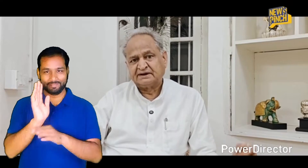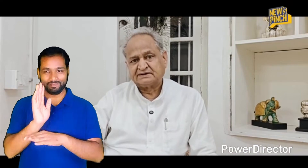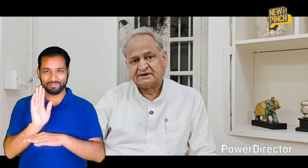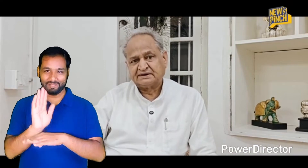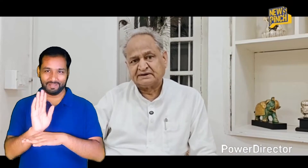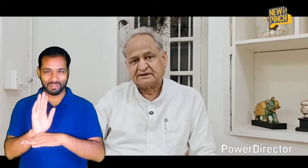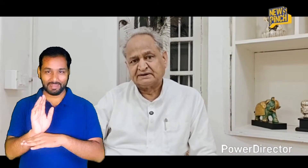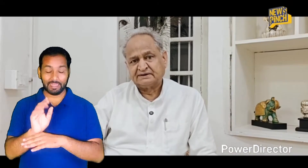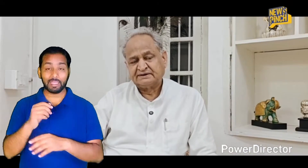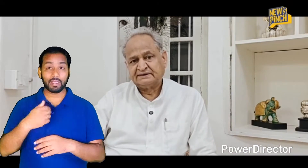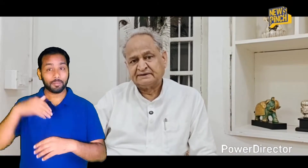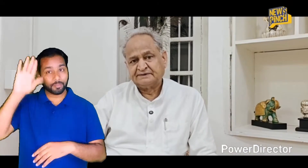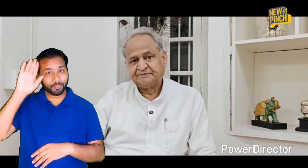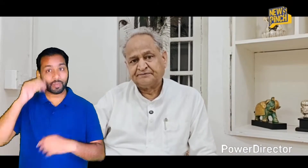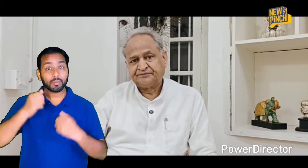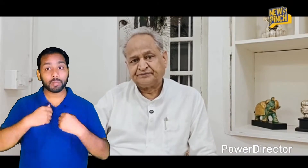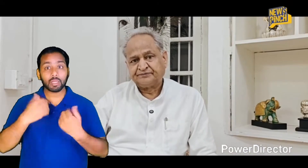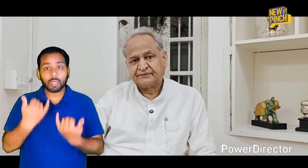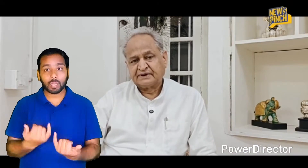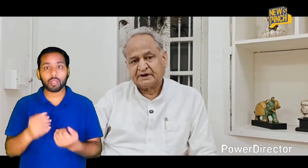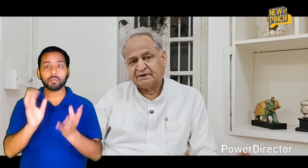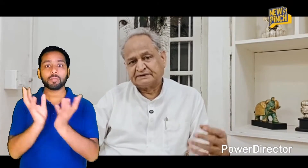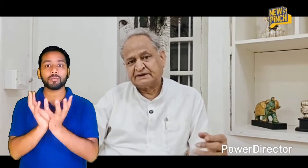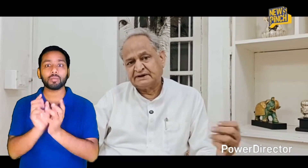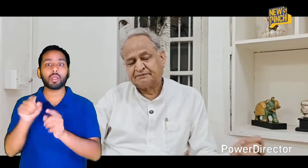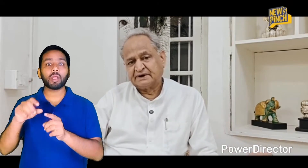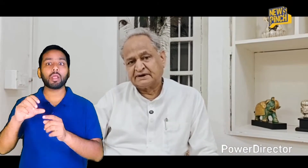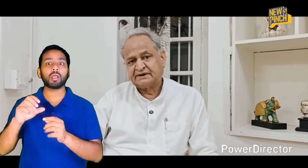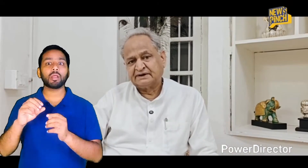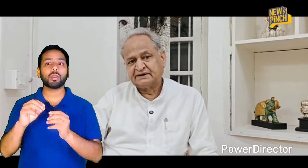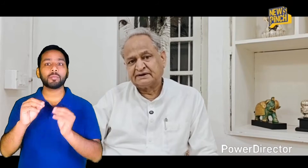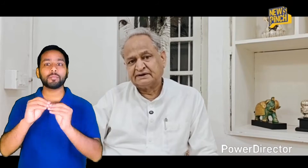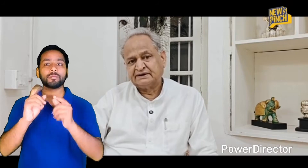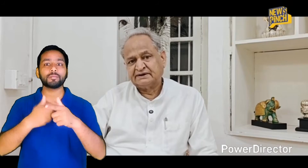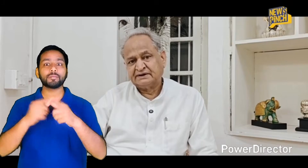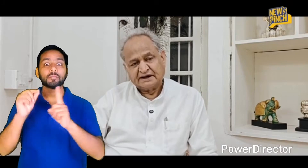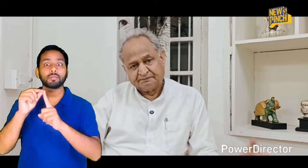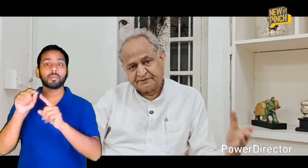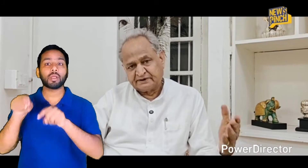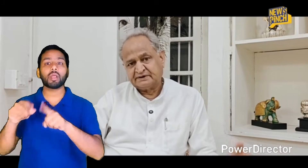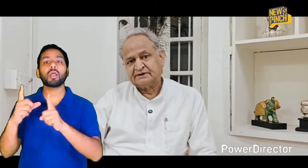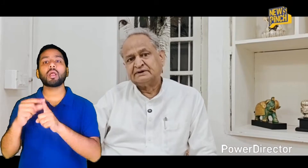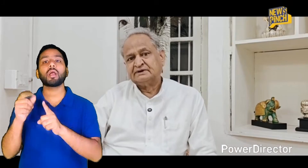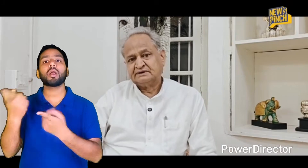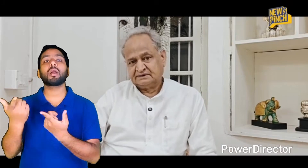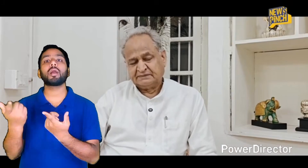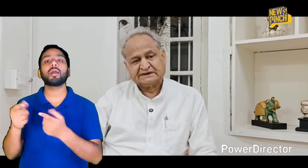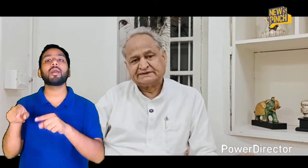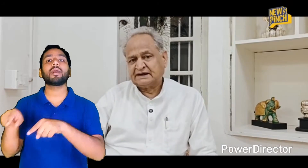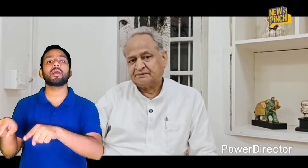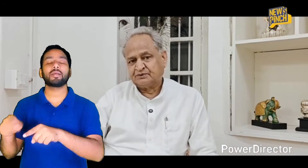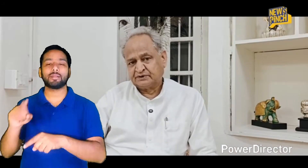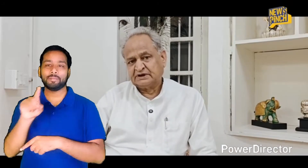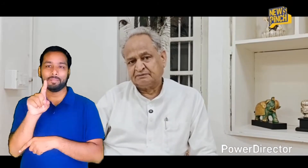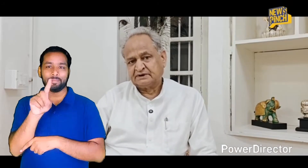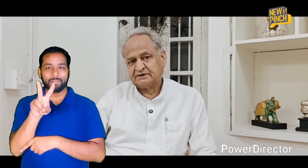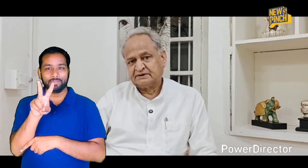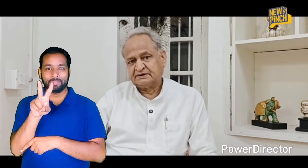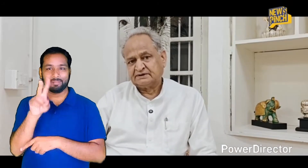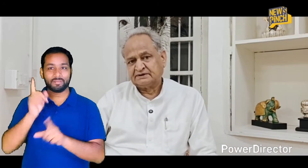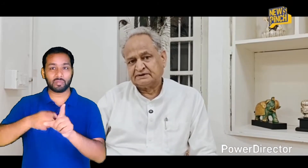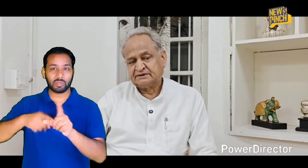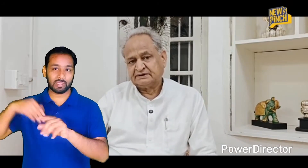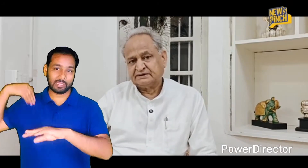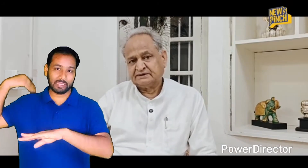की सरकार है राजस्थान के अंदर। अब आप बता दीजिए आप क्या कर रहे हैं? आप 12 साल आपको हो गए